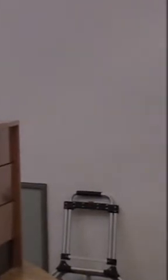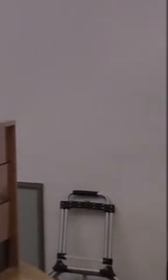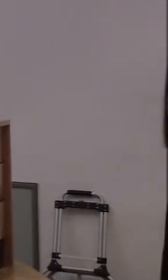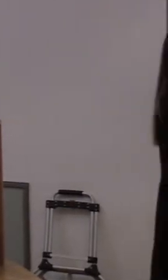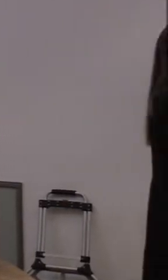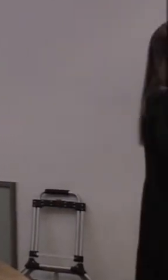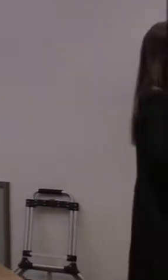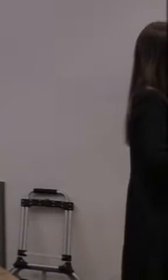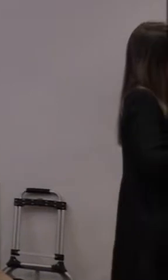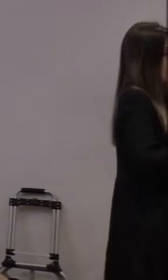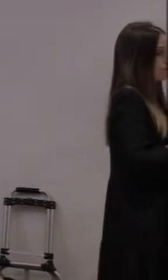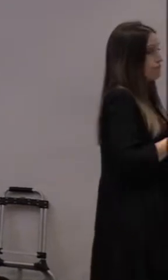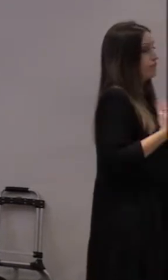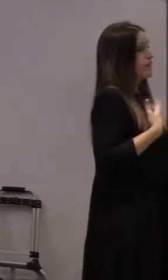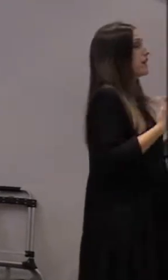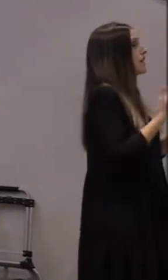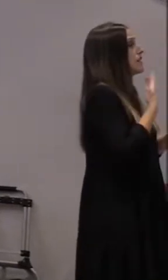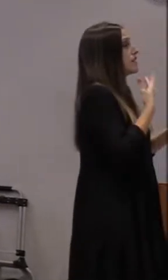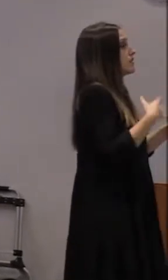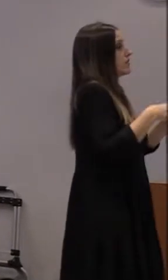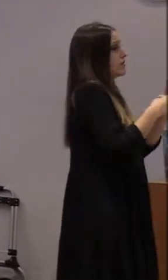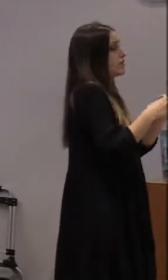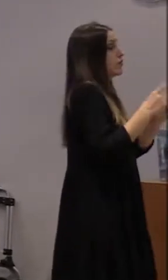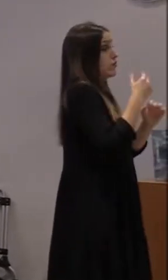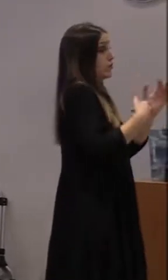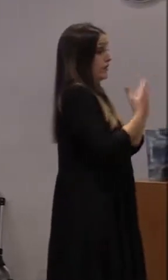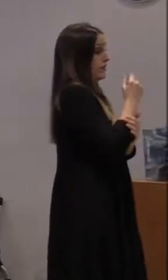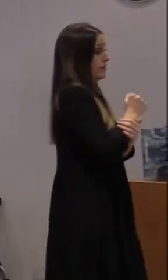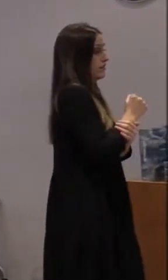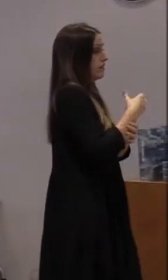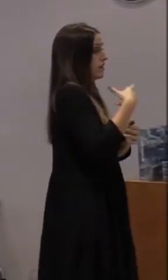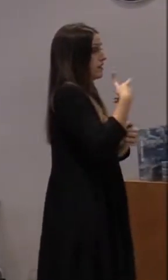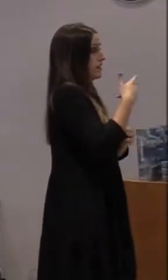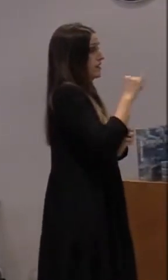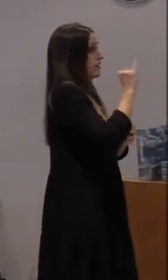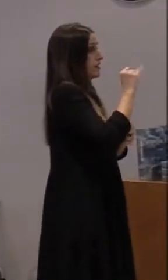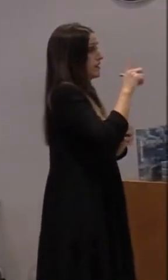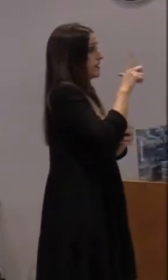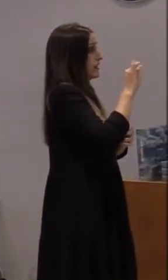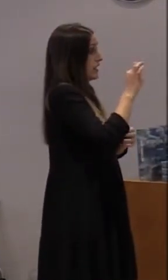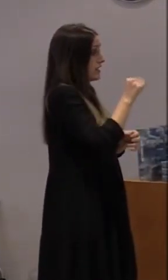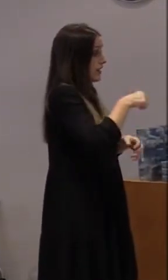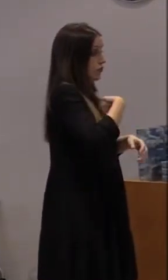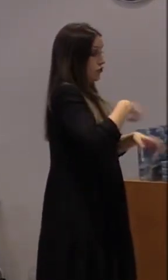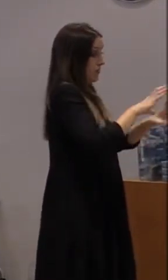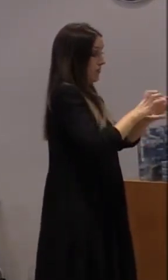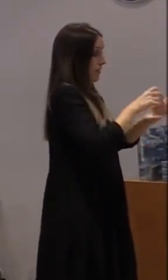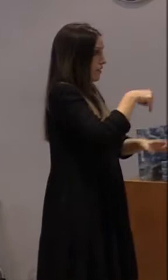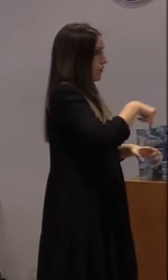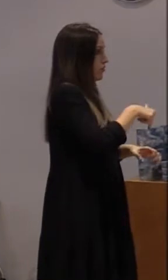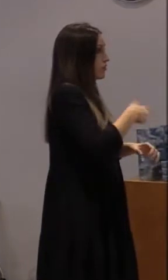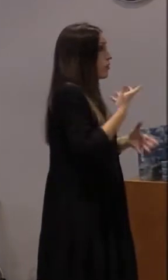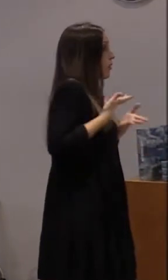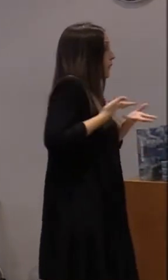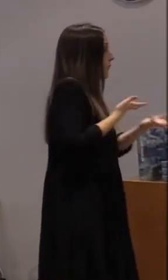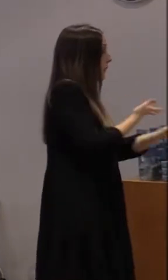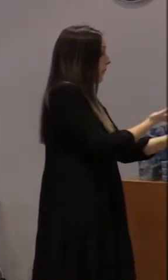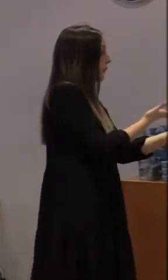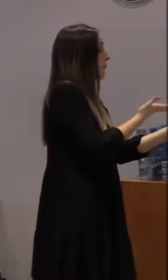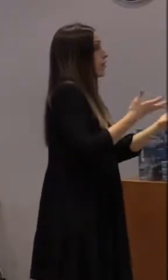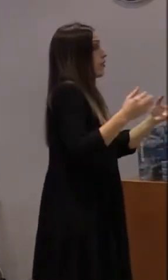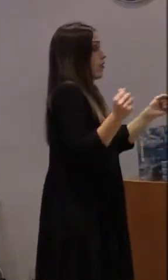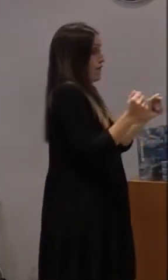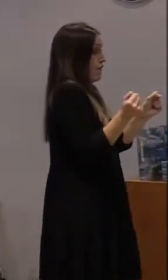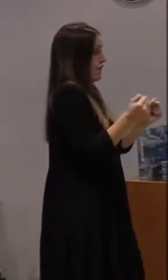esta tarde, que viene a relacionarse con umbría, hasta silsa, otra palabra que también he aprendido hoy, que es un viento frío y seco, y así lo